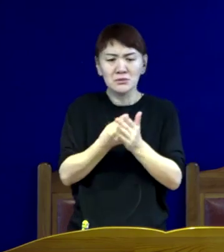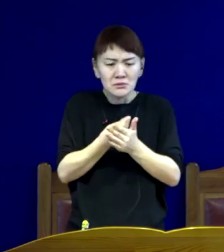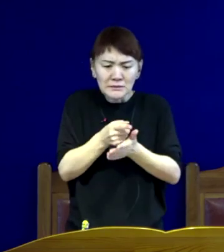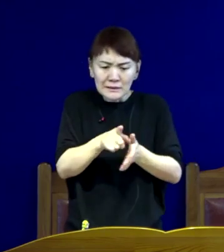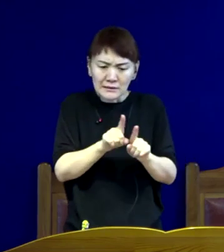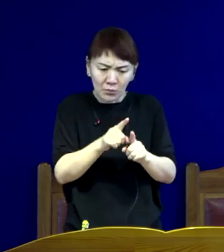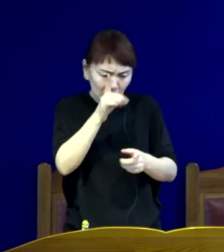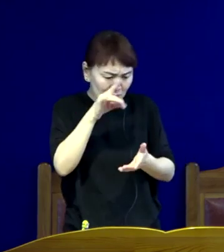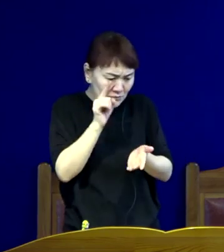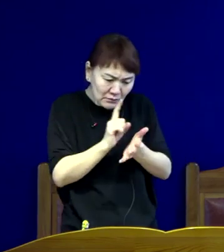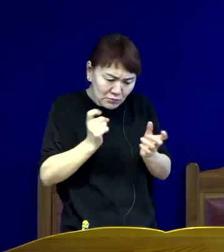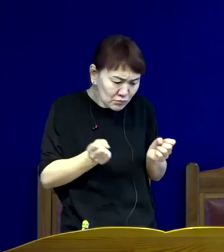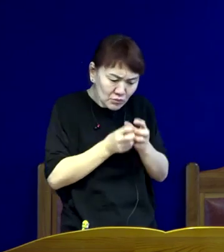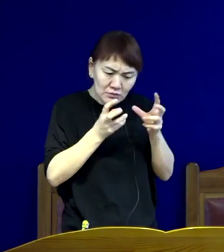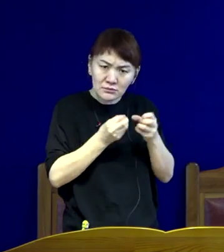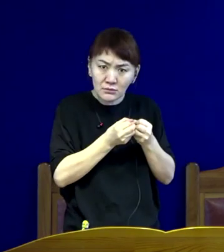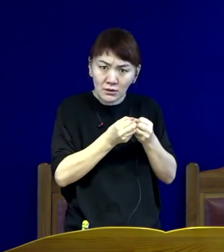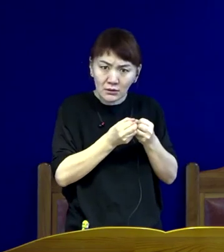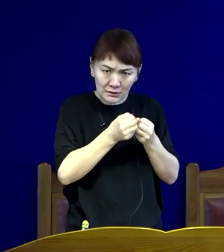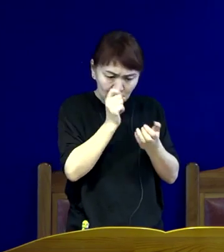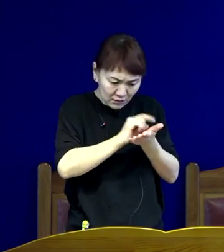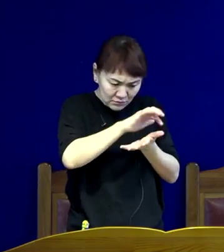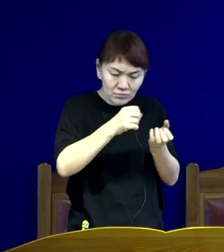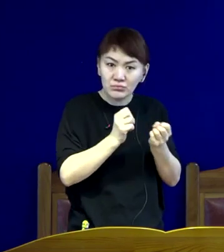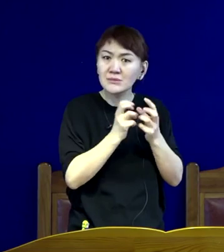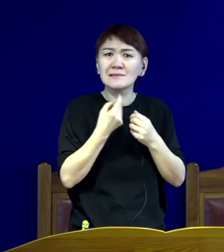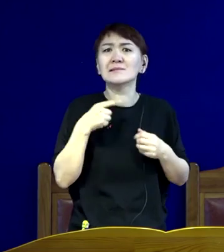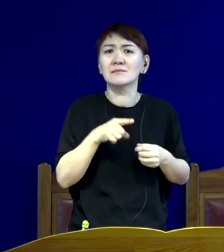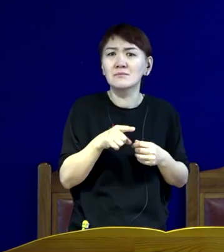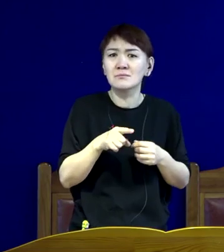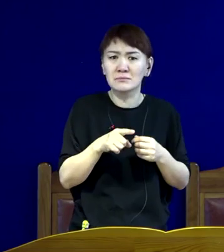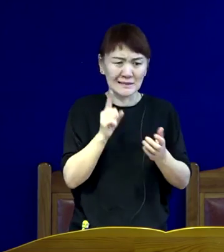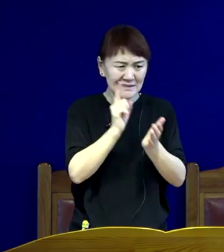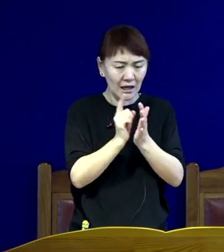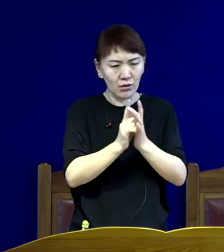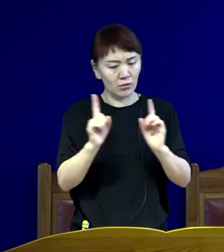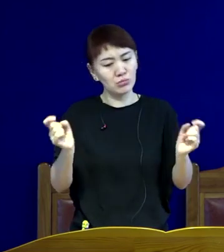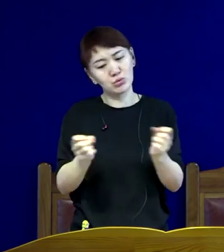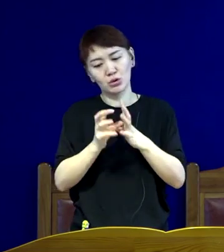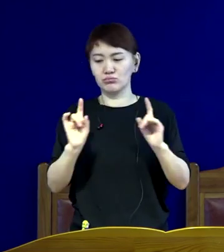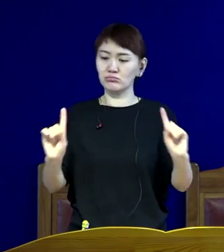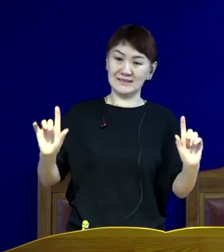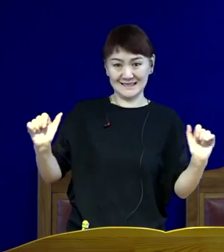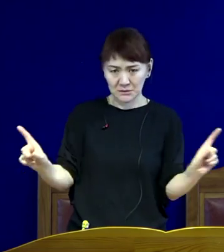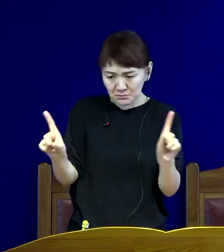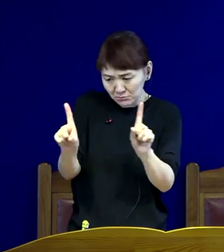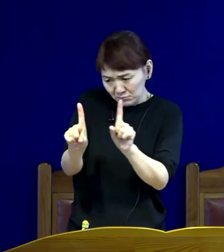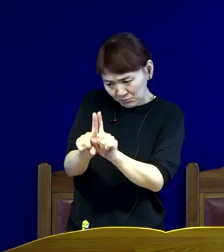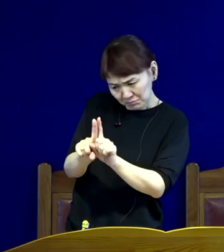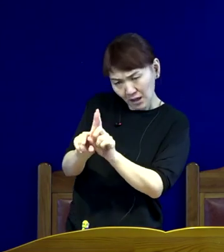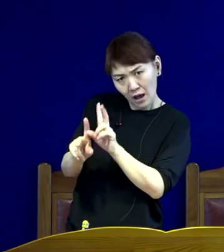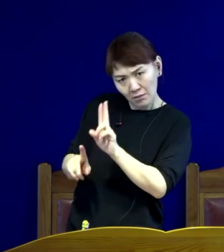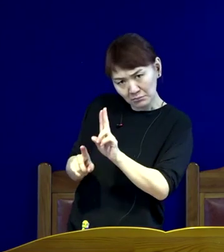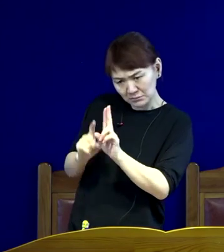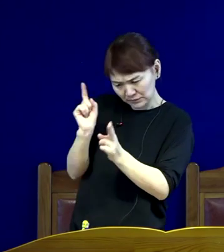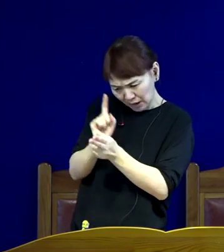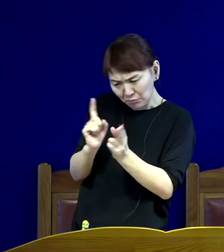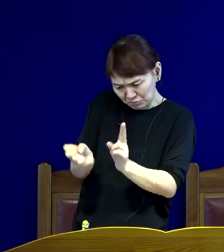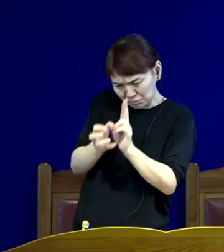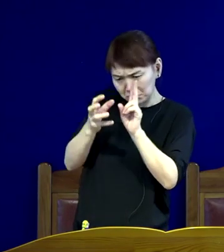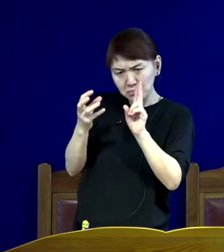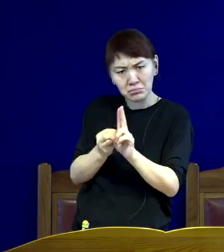бэ? Үний дараа игэсэл хоёлаа яагаад нийлж амьдрахаар би болгож өгсөн бэ? Үнийг маш сайн мэдэж авах нь Эден